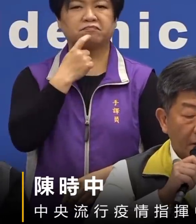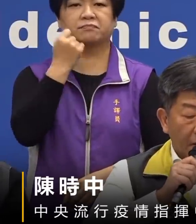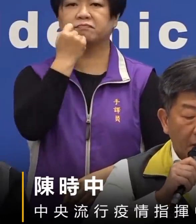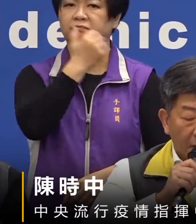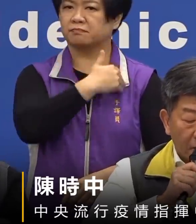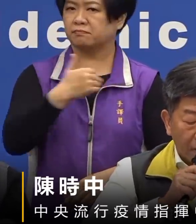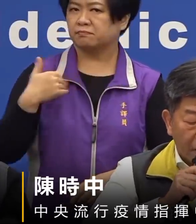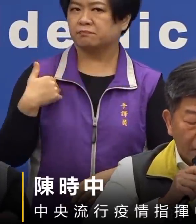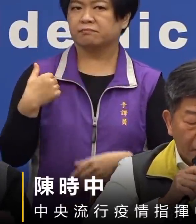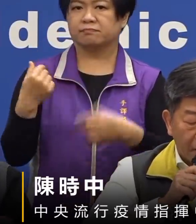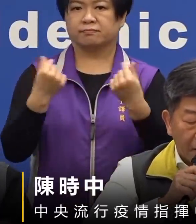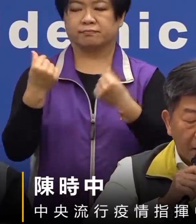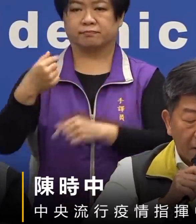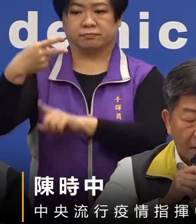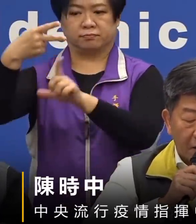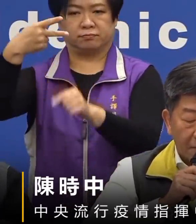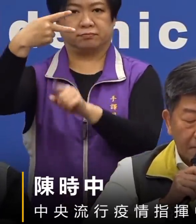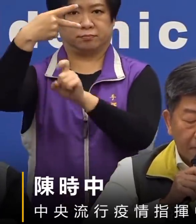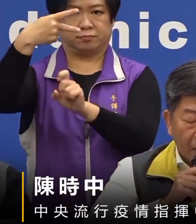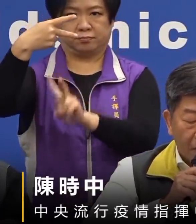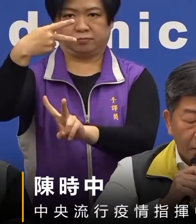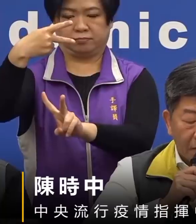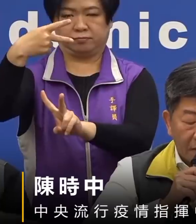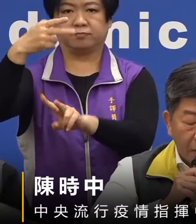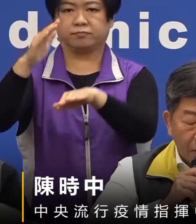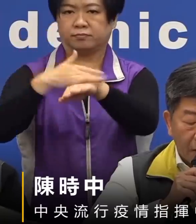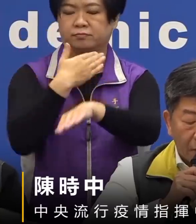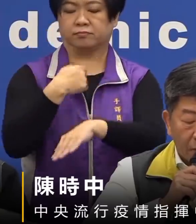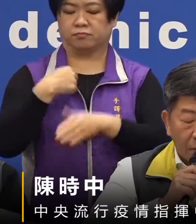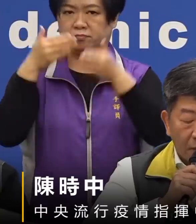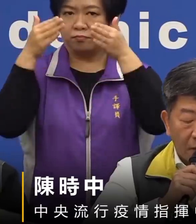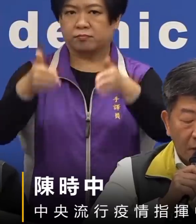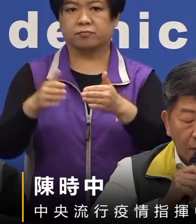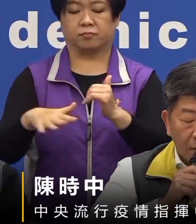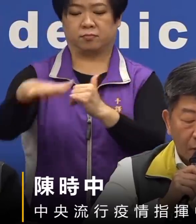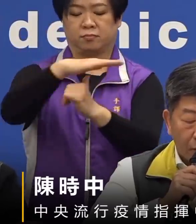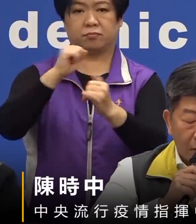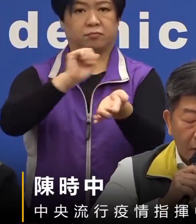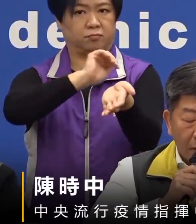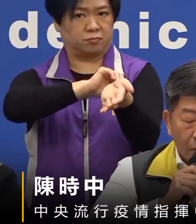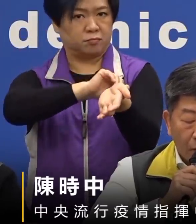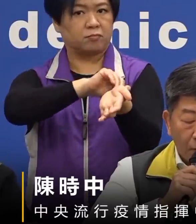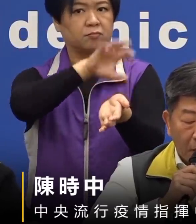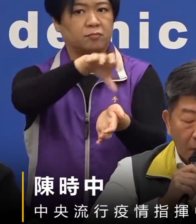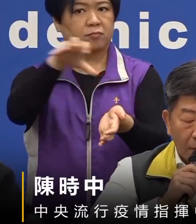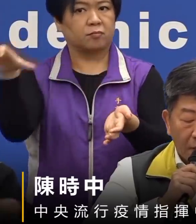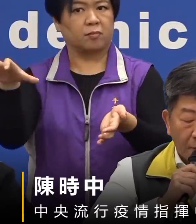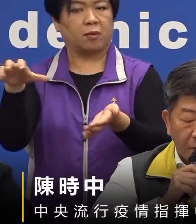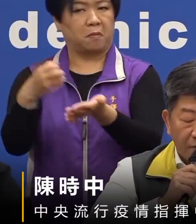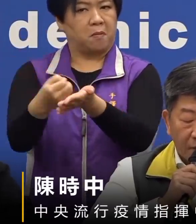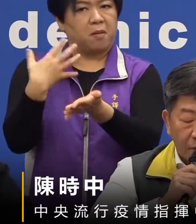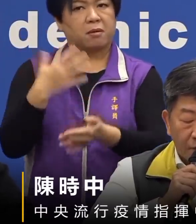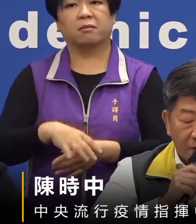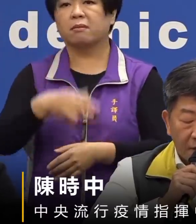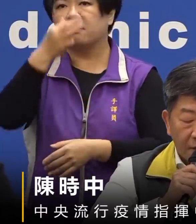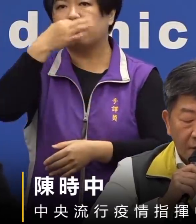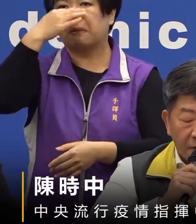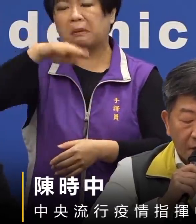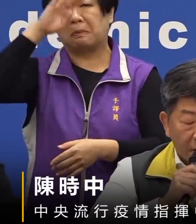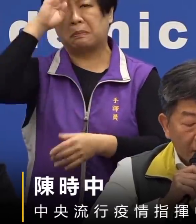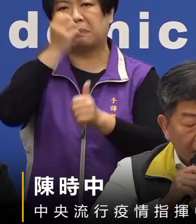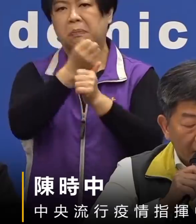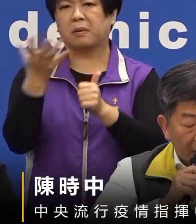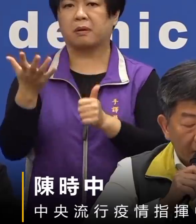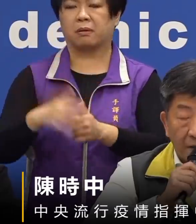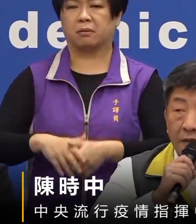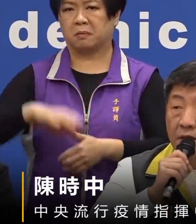相关的哈，从2月12号起，我们就针对全国医疗院所通报流感并发重症